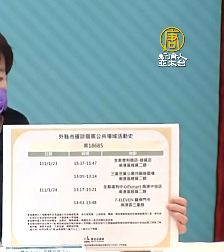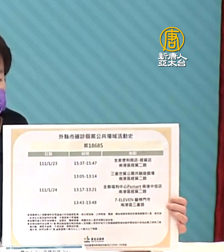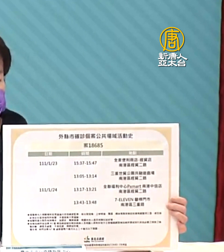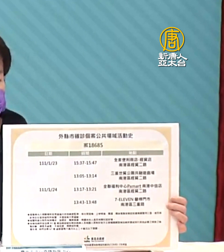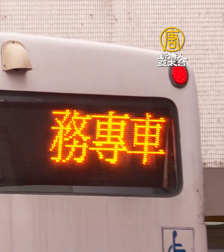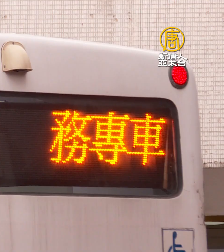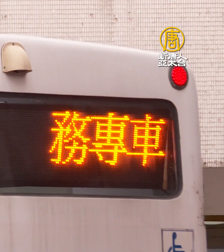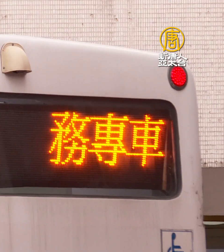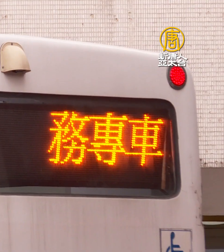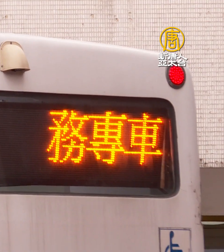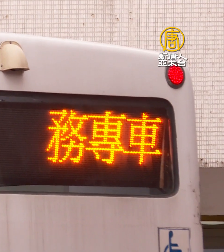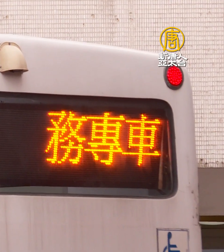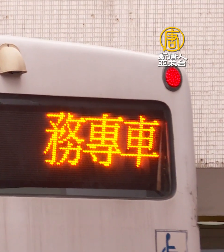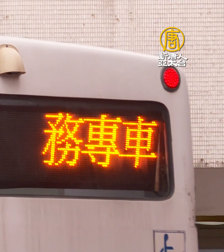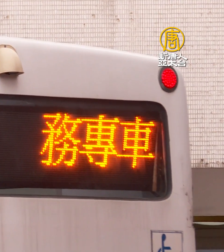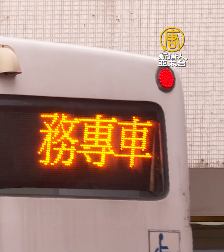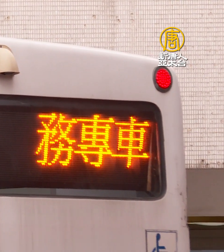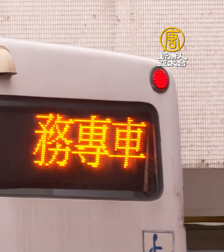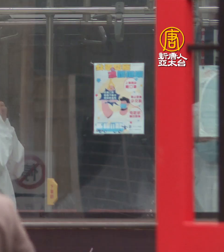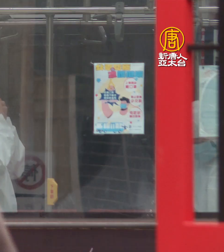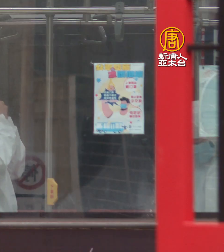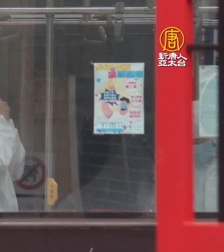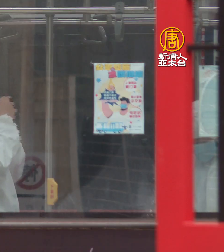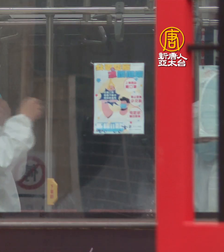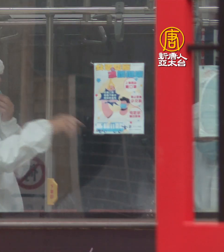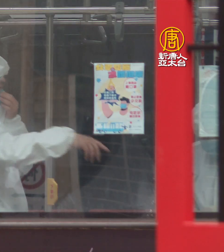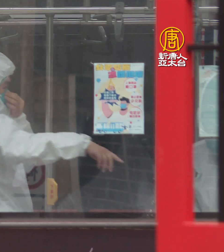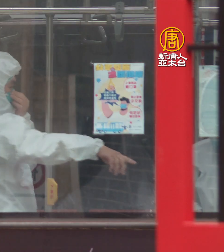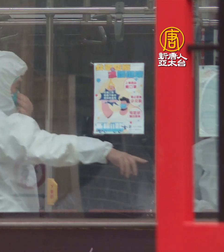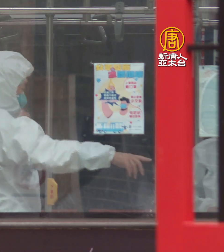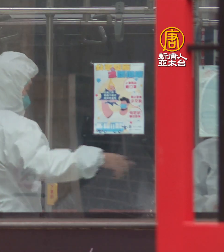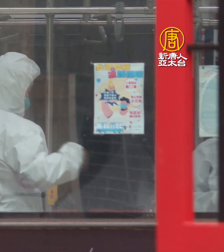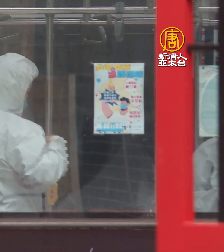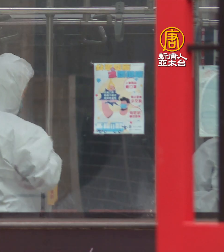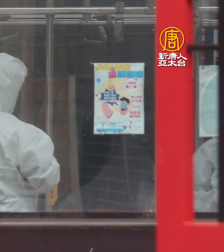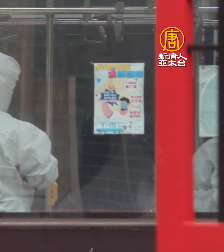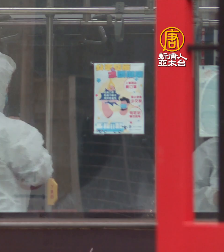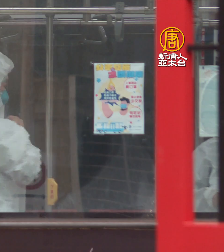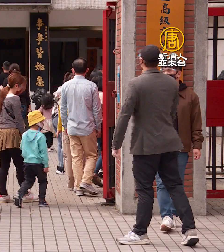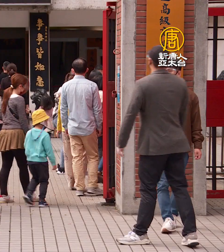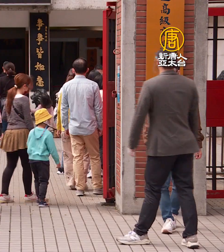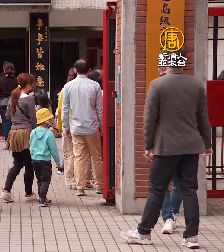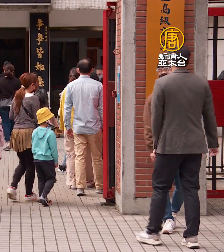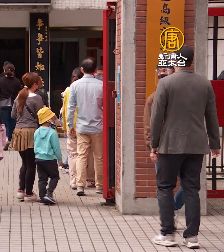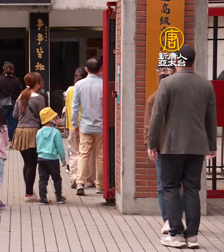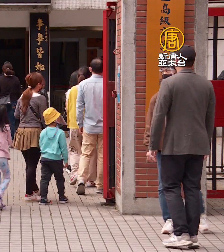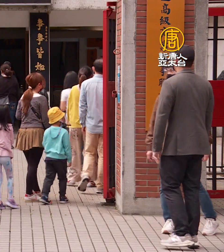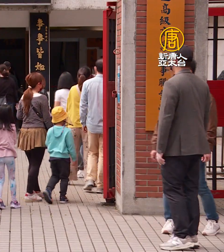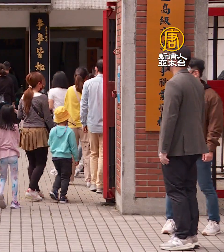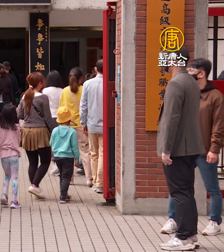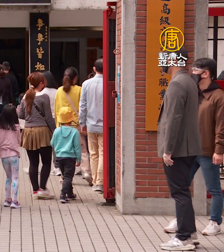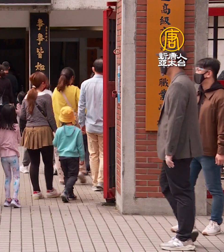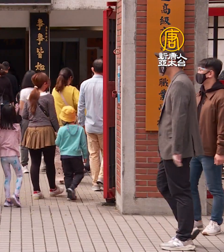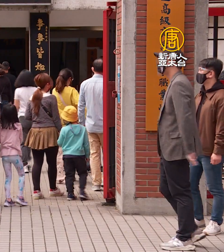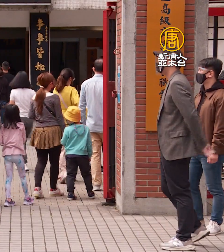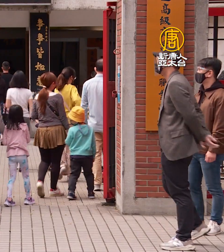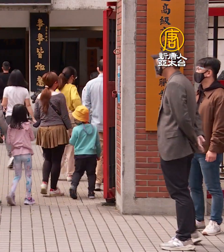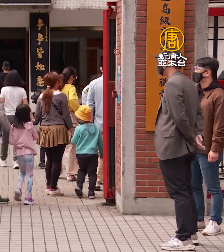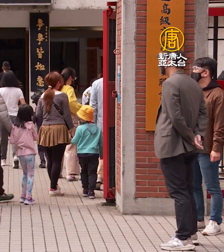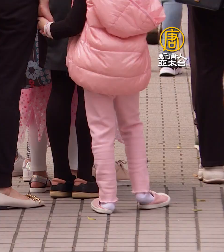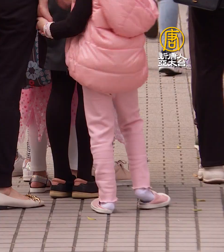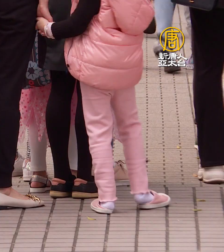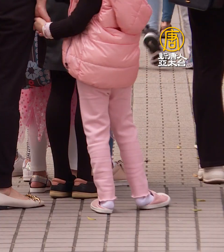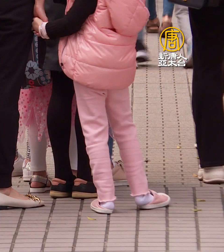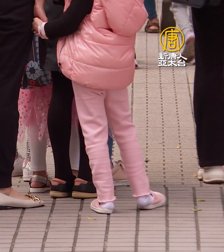名学生。同时，市长柯文哲公布了周四社区筛检1700多人，没有发现确诊案例，判定疫